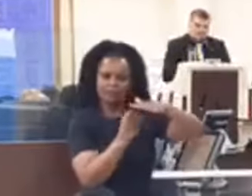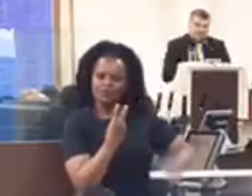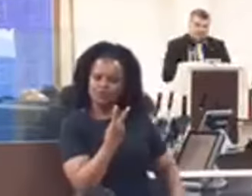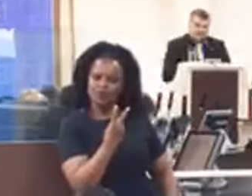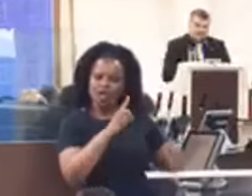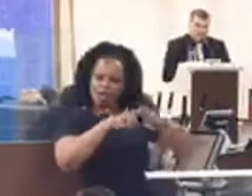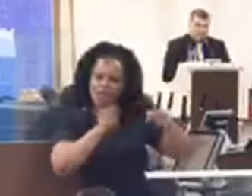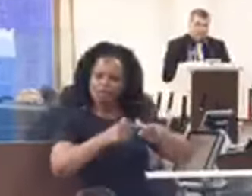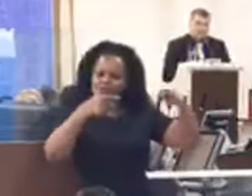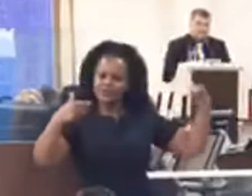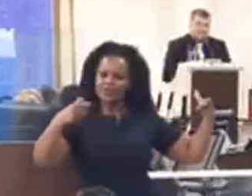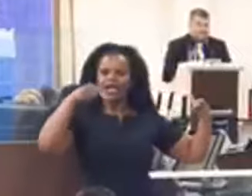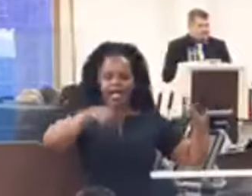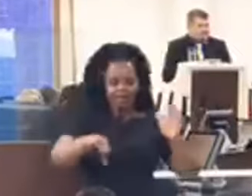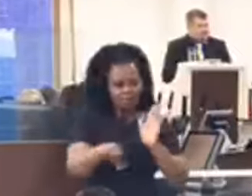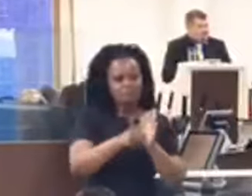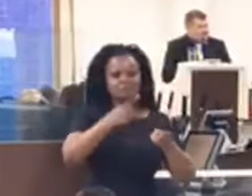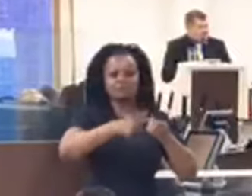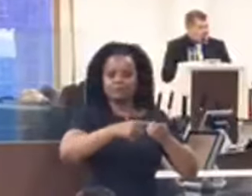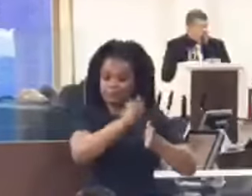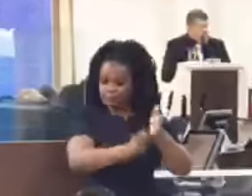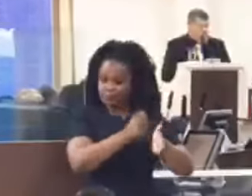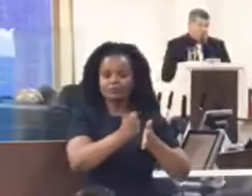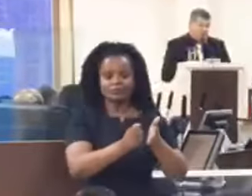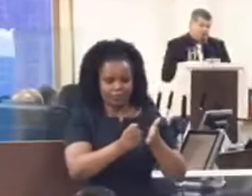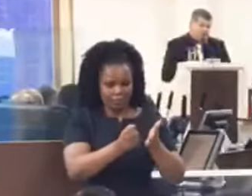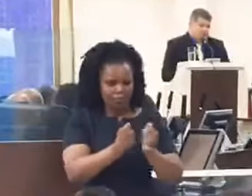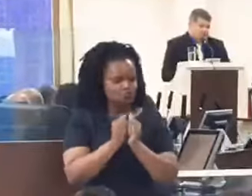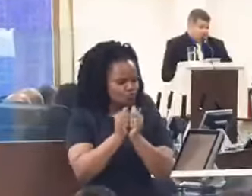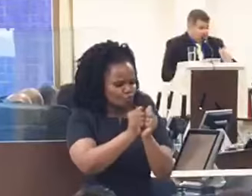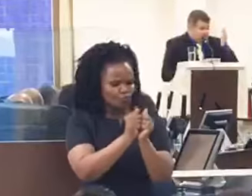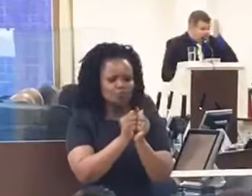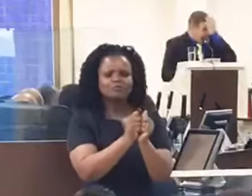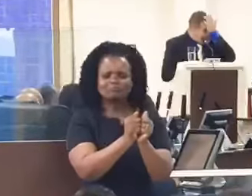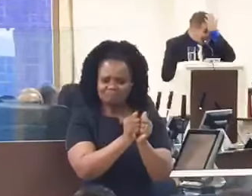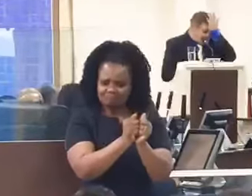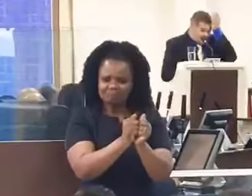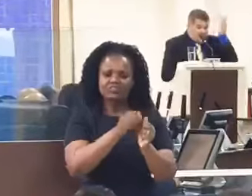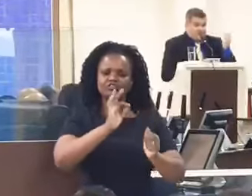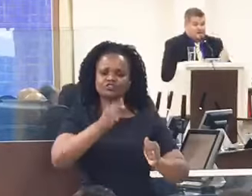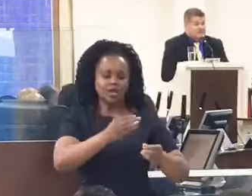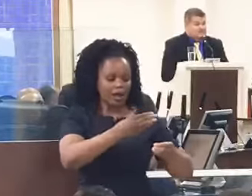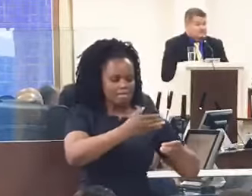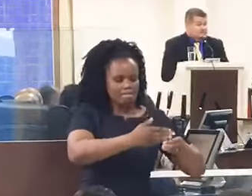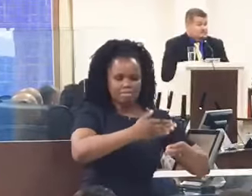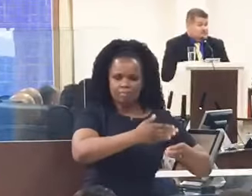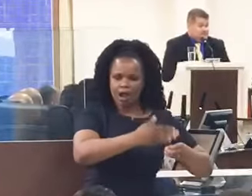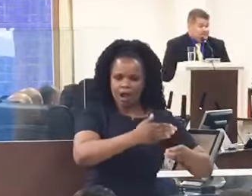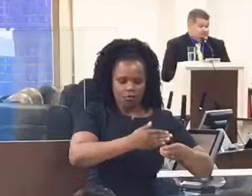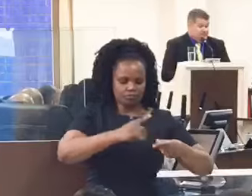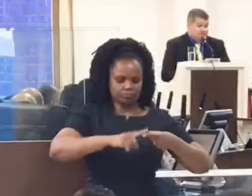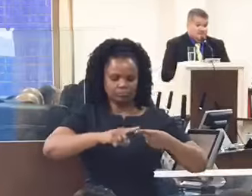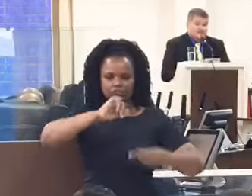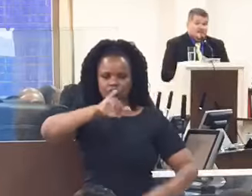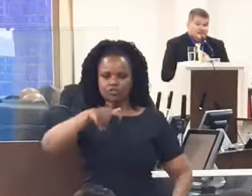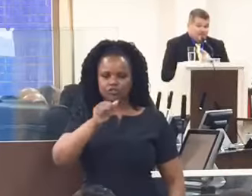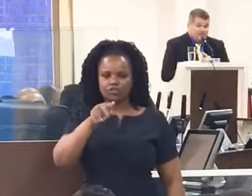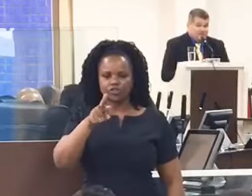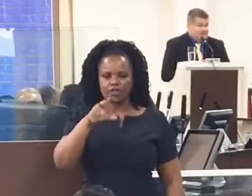maioria também foi com a Secretaria de Obras, que vai fazer o trabalho paralelo nos bairros que já está sendo contemplado, que é Jardim Iguaçu, que já foi